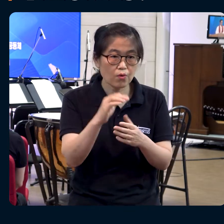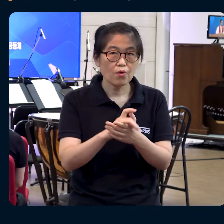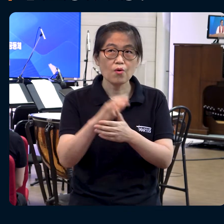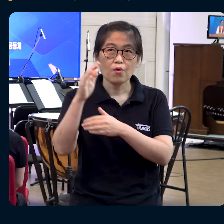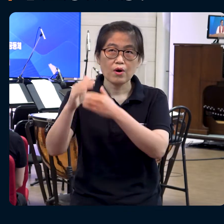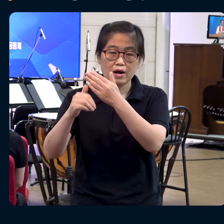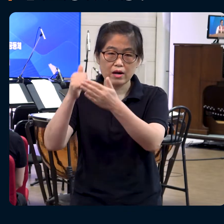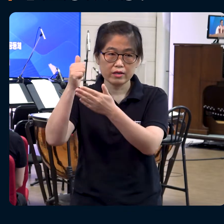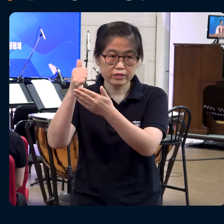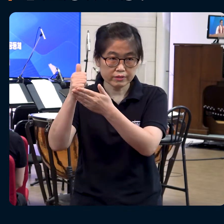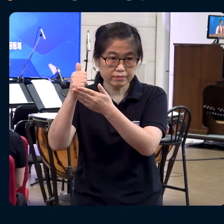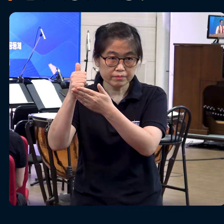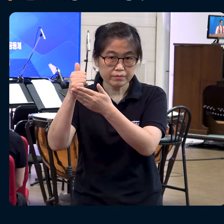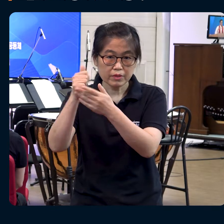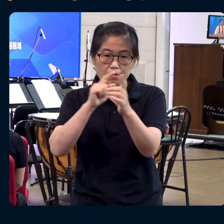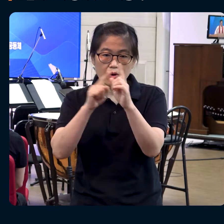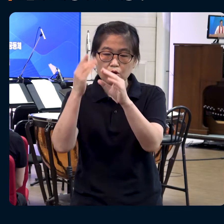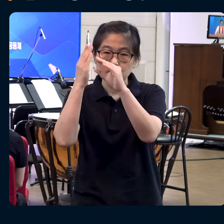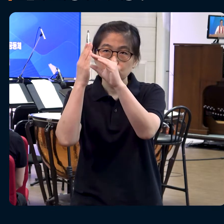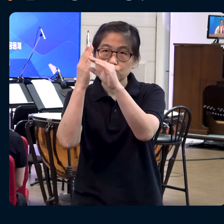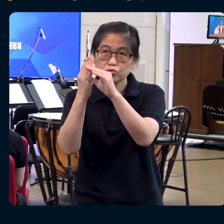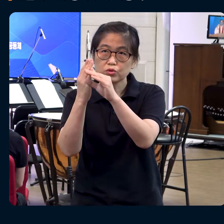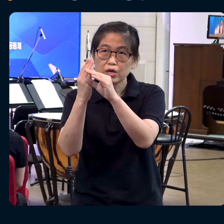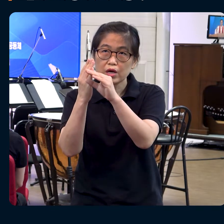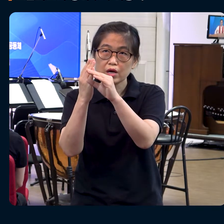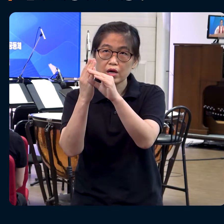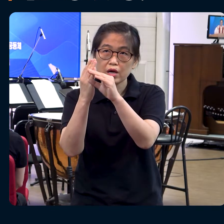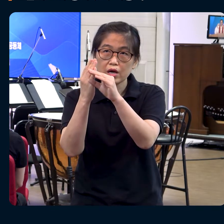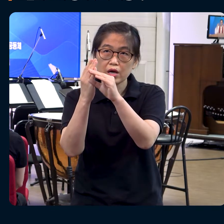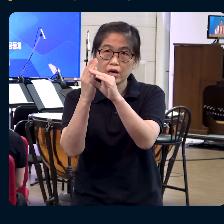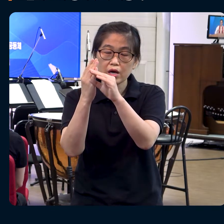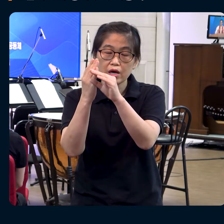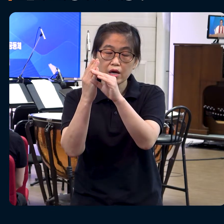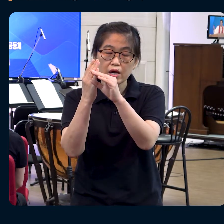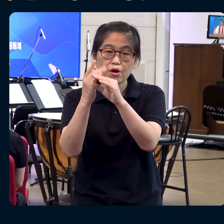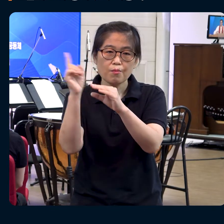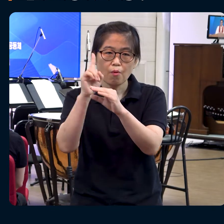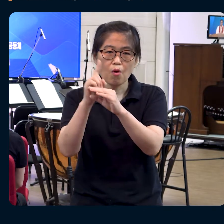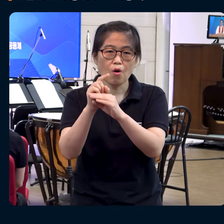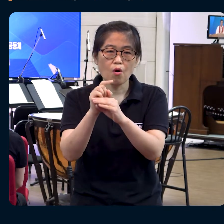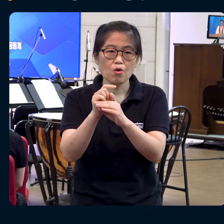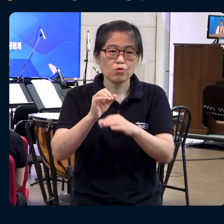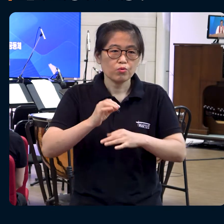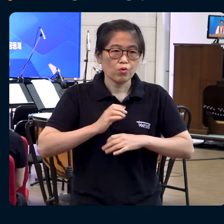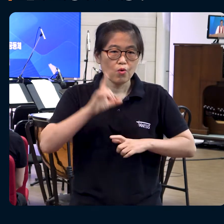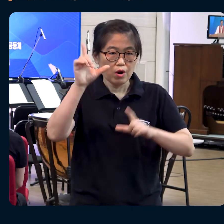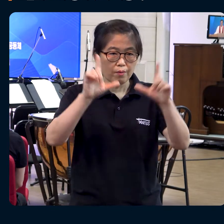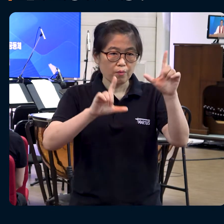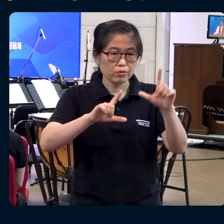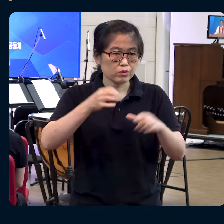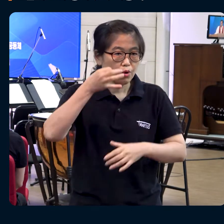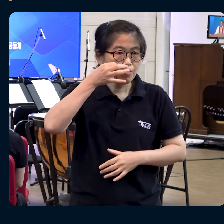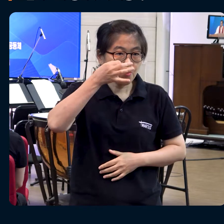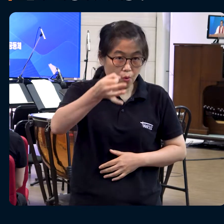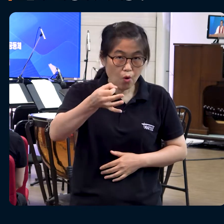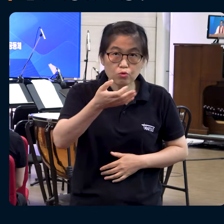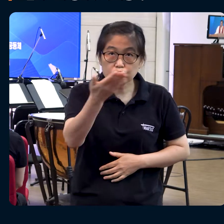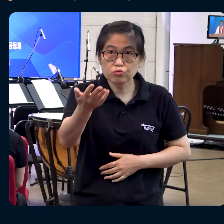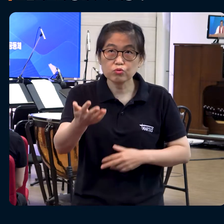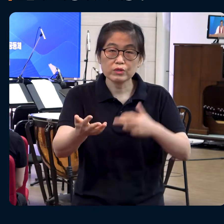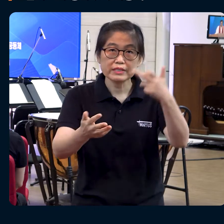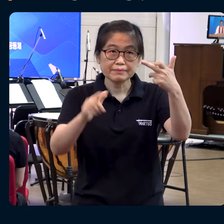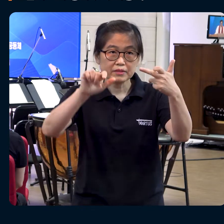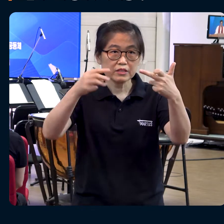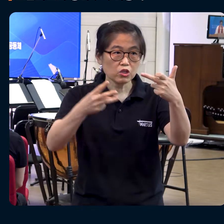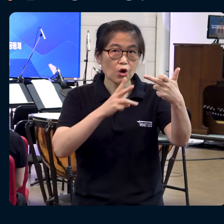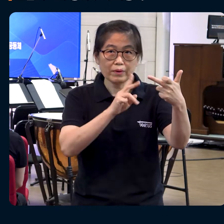그러면서 이제 그렇게 말씀하시는 가운데 굉장히 놀라운 광경을 아브라함 앞에 펼치십니다. 그것이 17절 말씀에